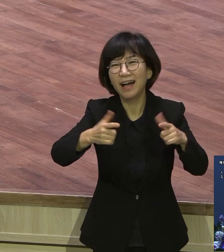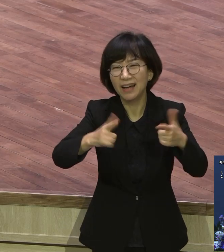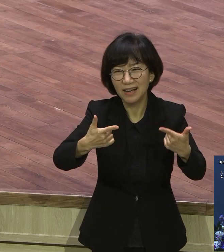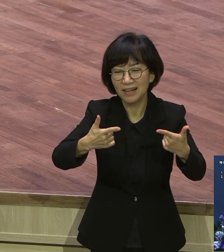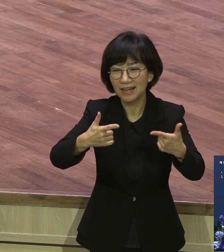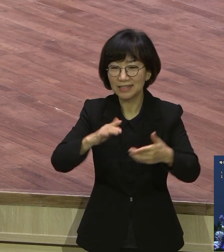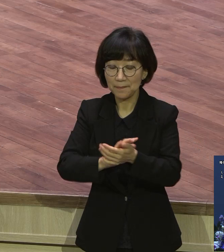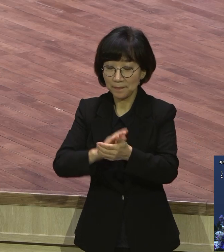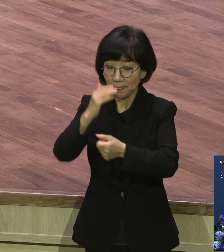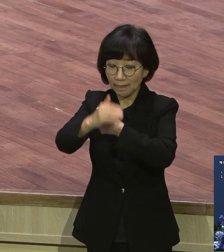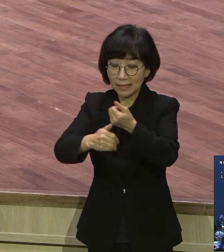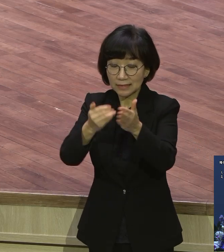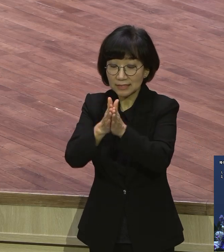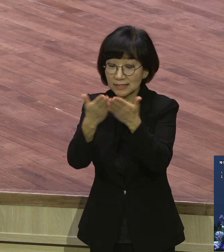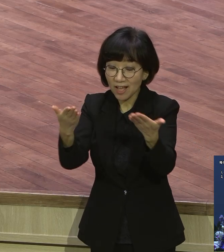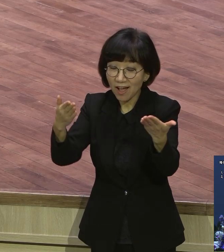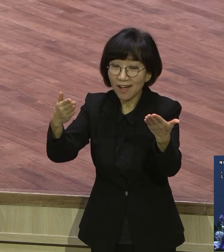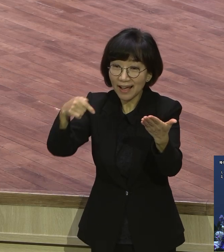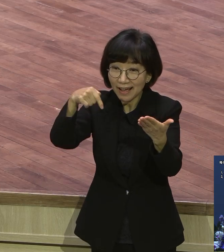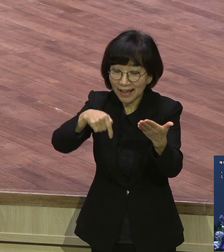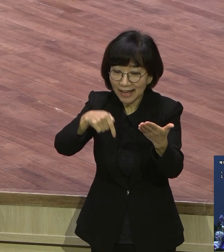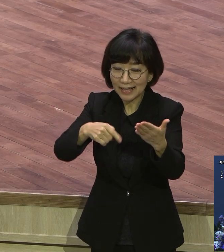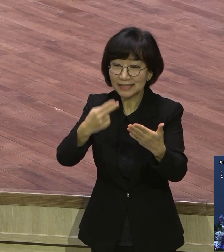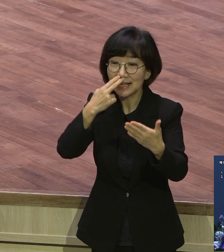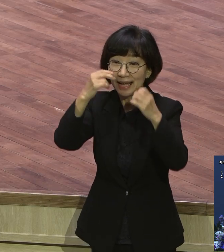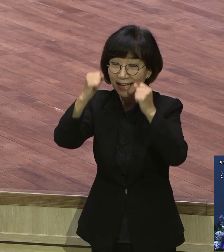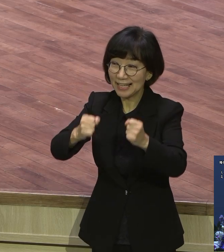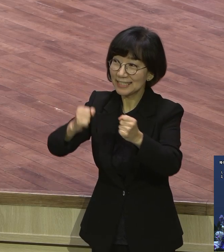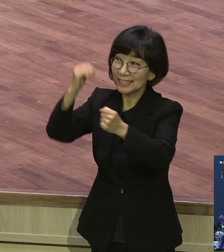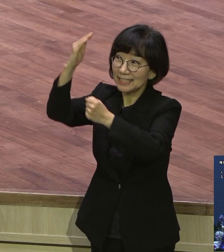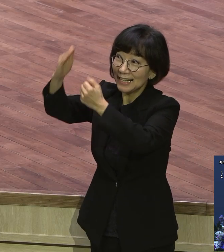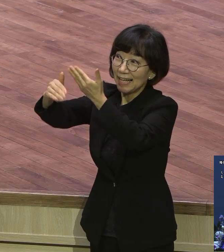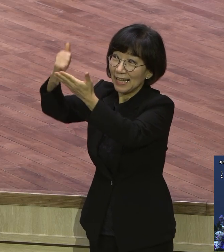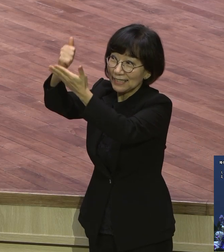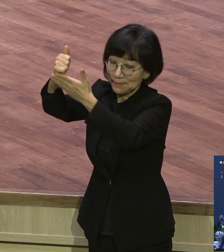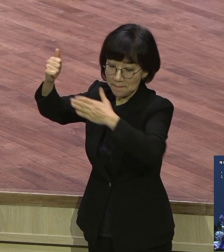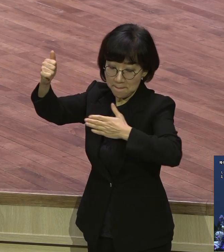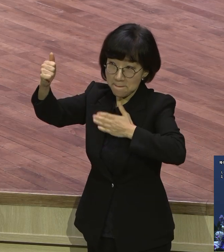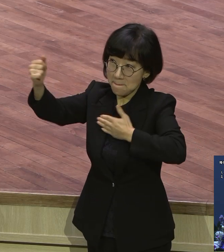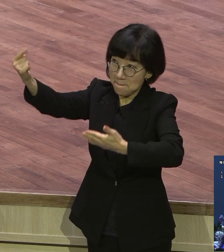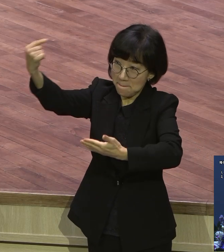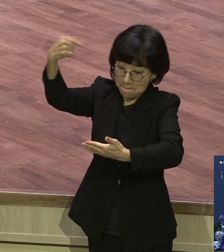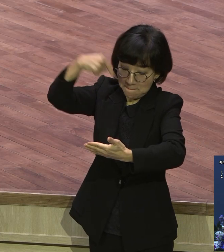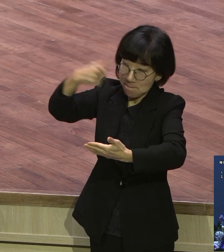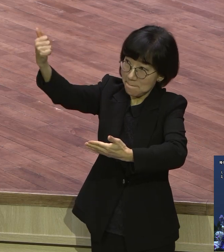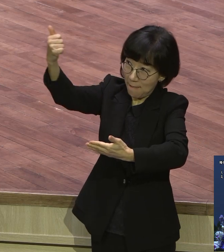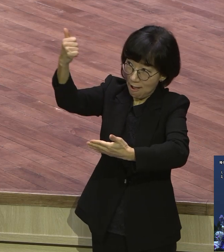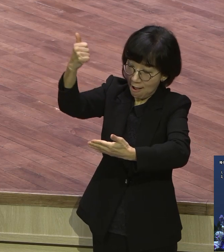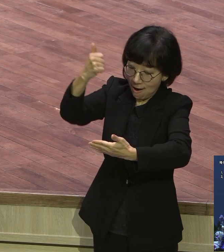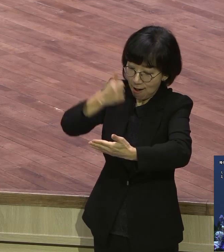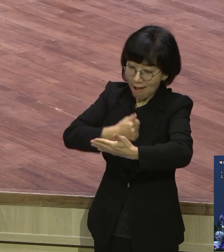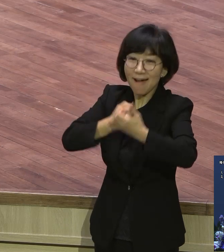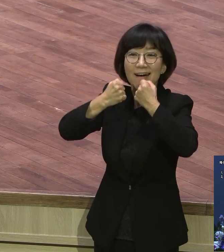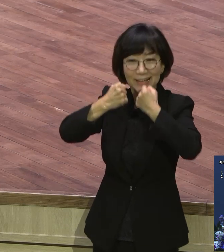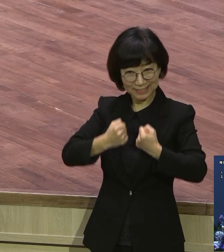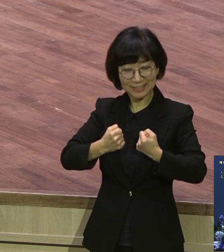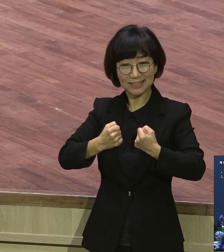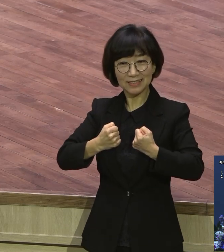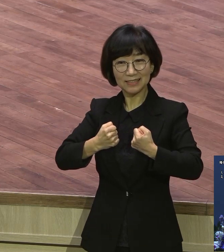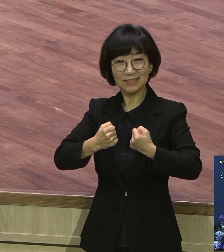성경 속에 있는 살아야 되신 하나님을 정말 내 안에 거하시는 하나님의